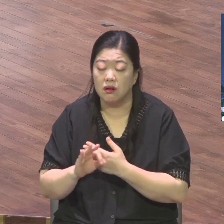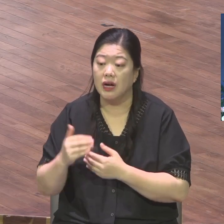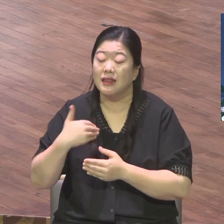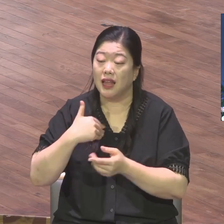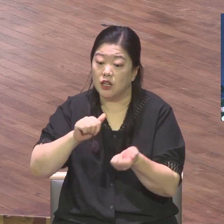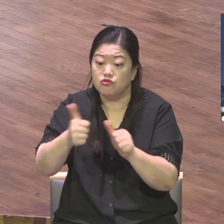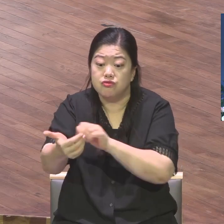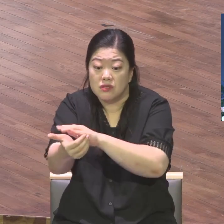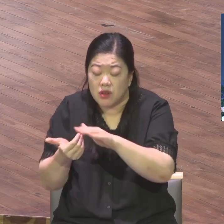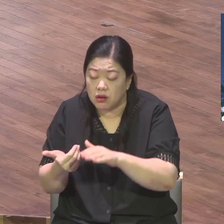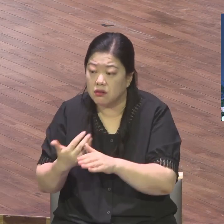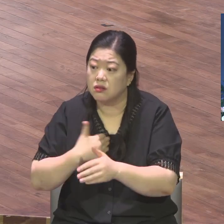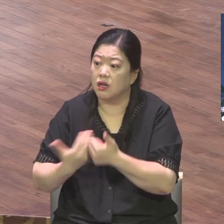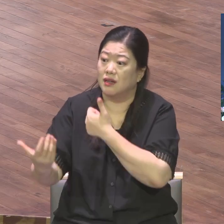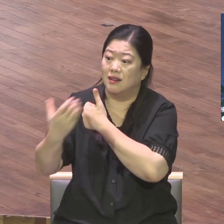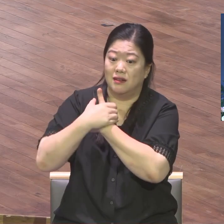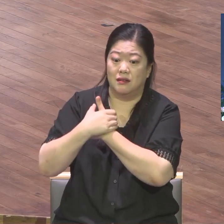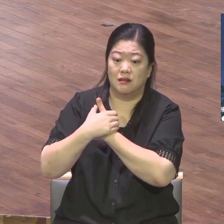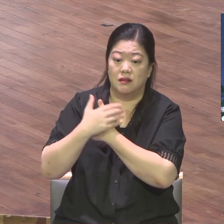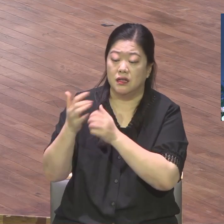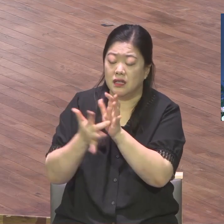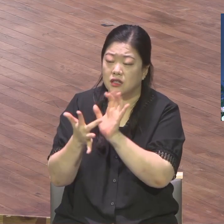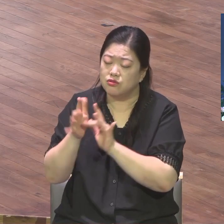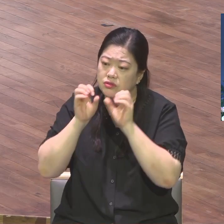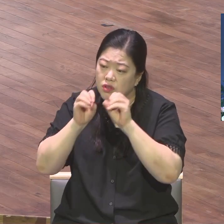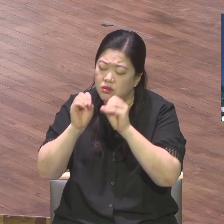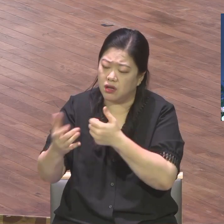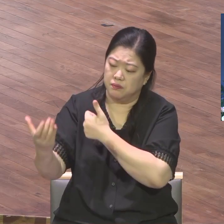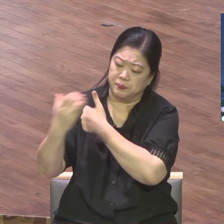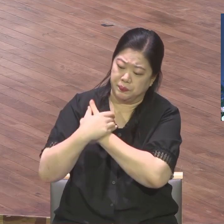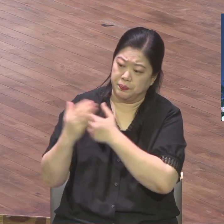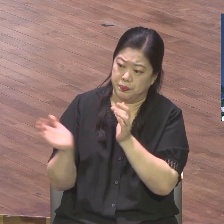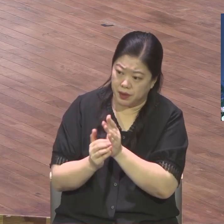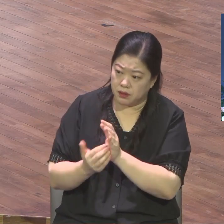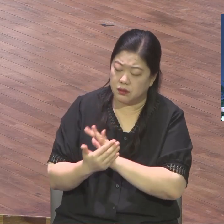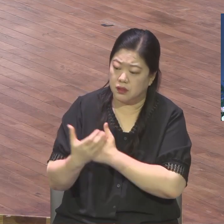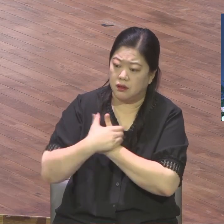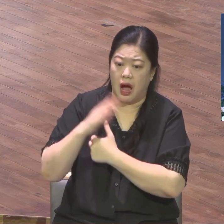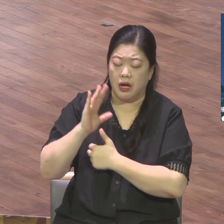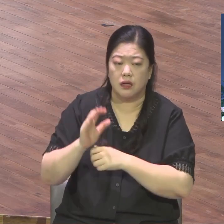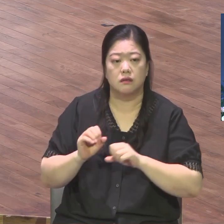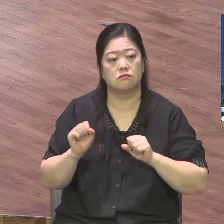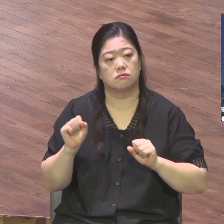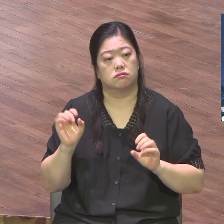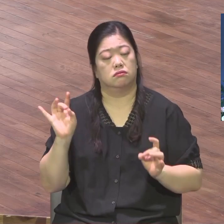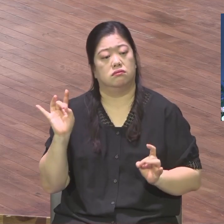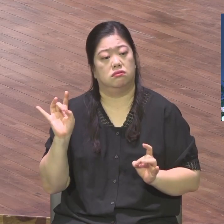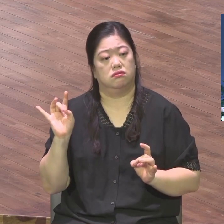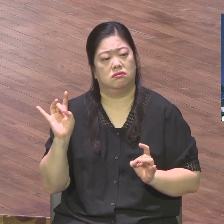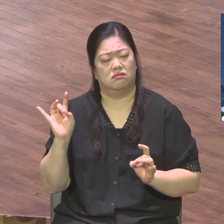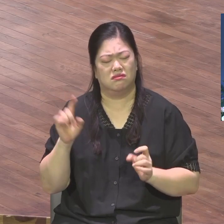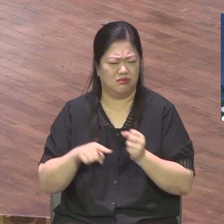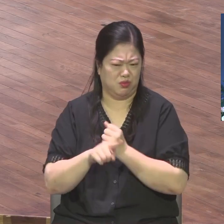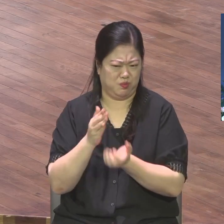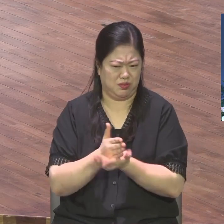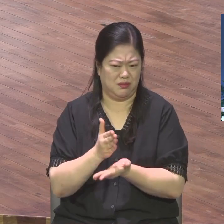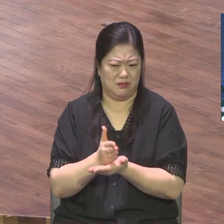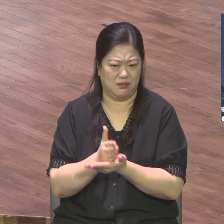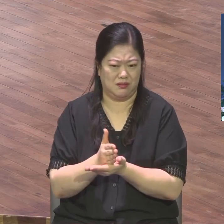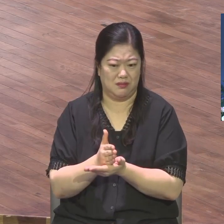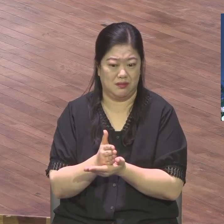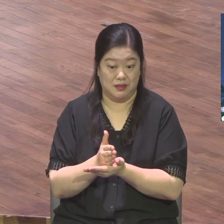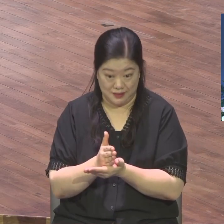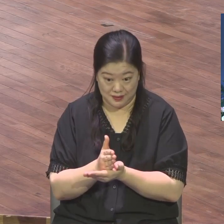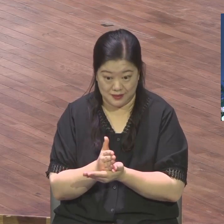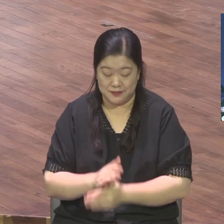위하여. 그래서 우리가 4대 장막탈 넓혀 나가는 그리스도의 절대 제자가 다 되시기를 주님으로 축복합니다.